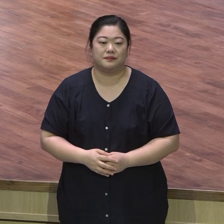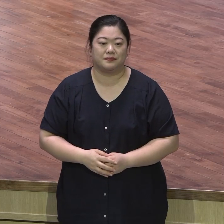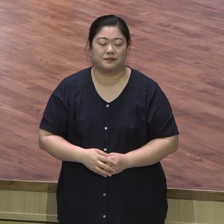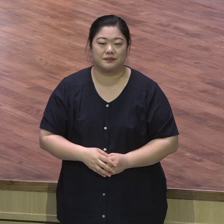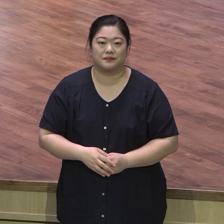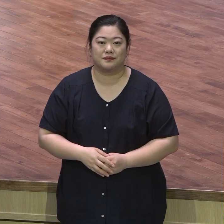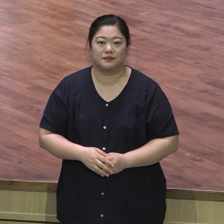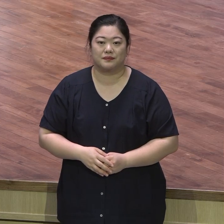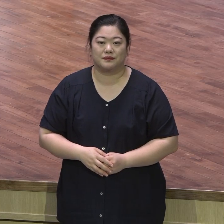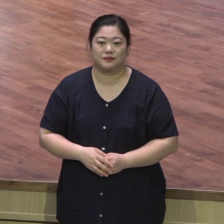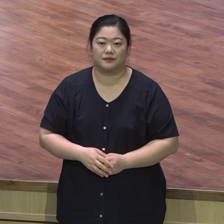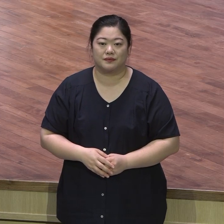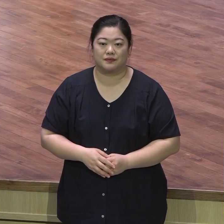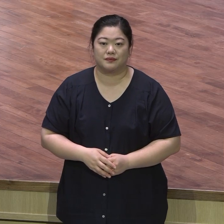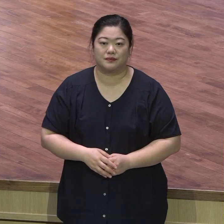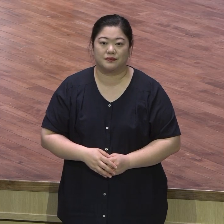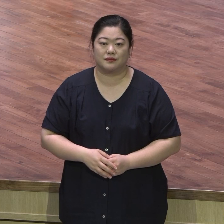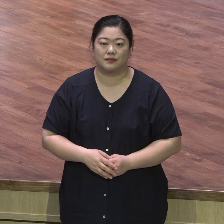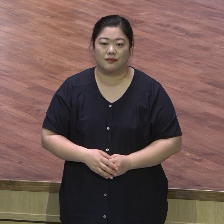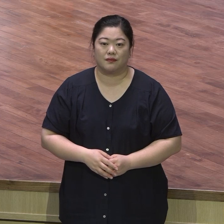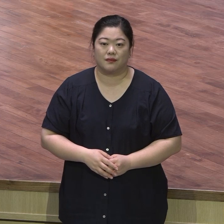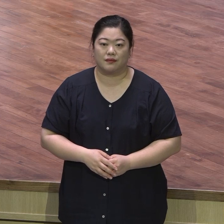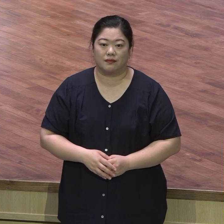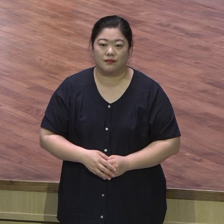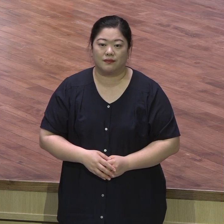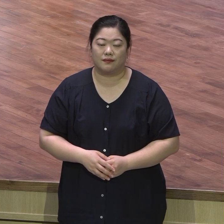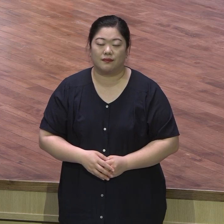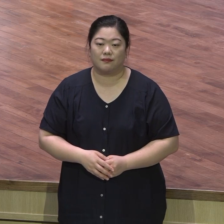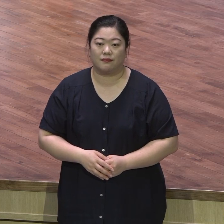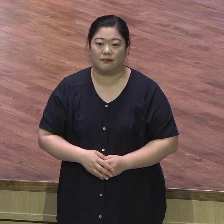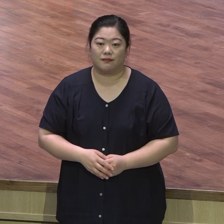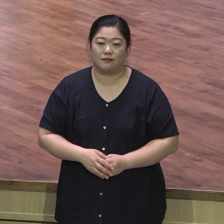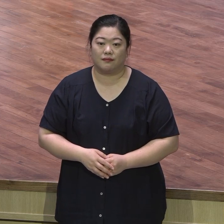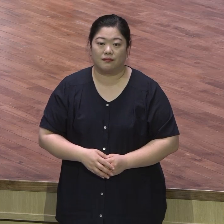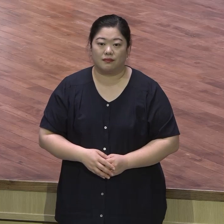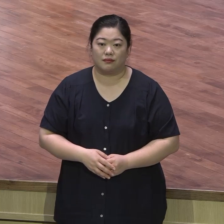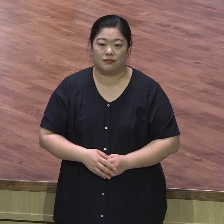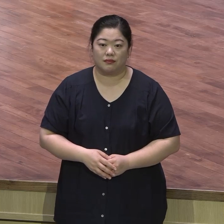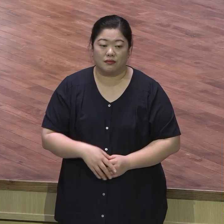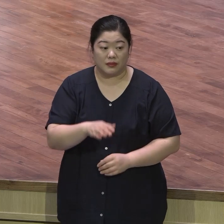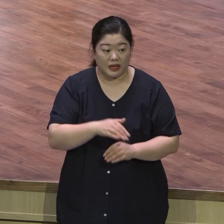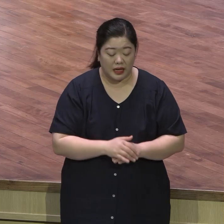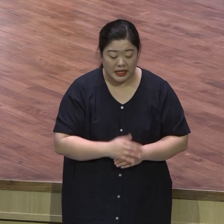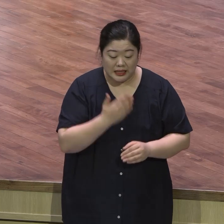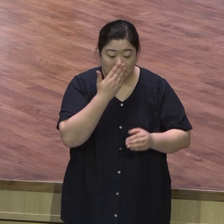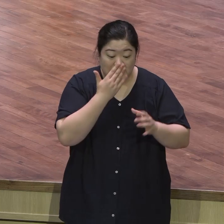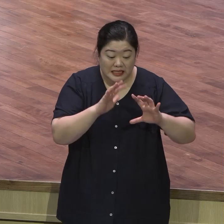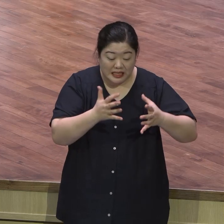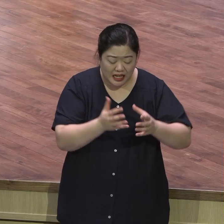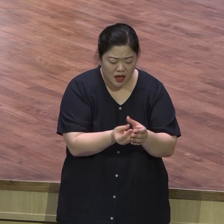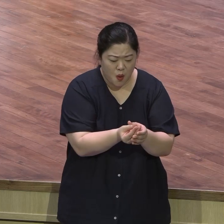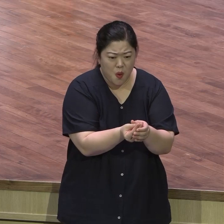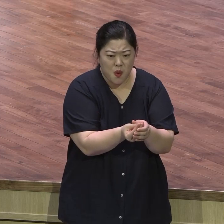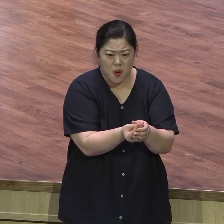말 되는 이야기냐고요 말 됐잖아요 아멘